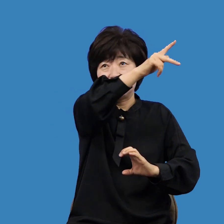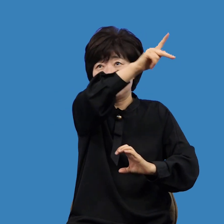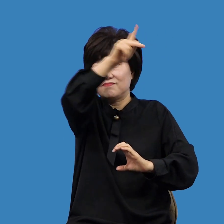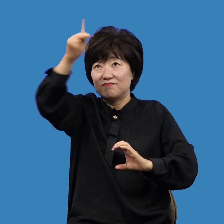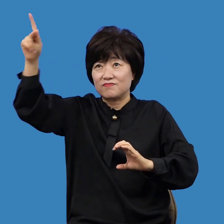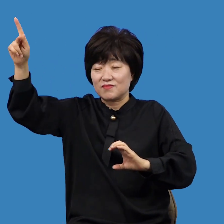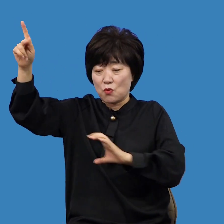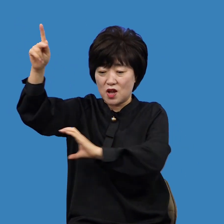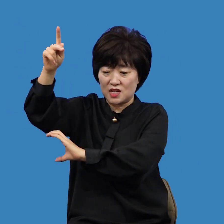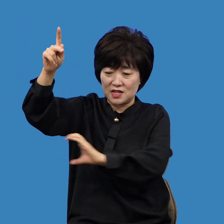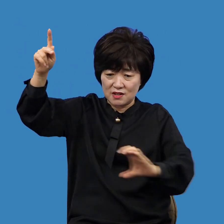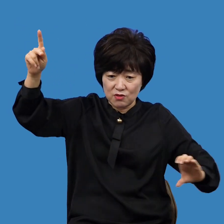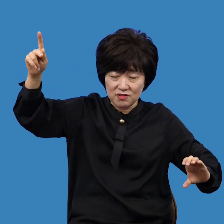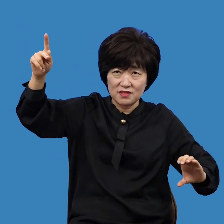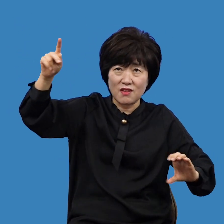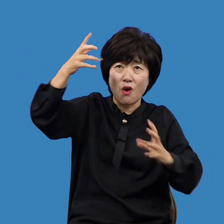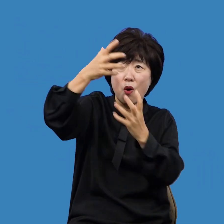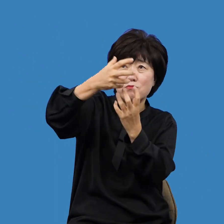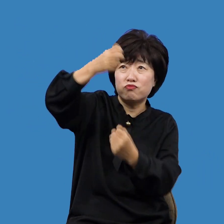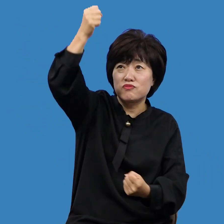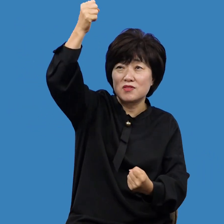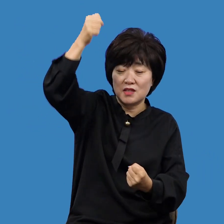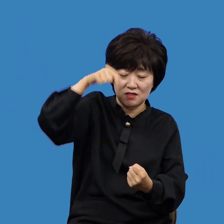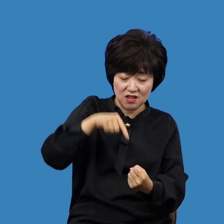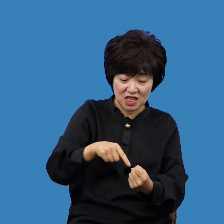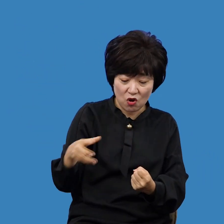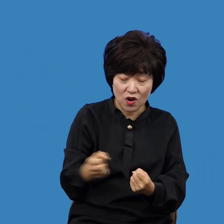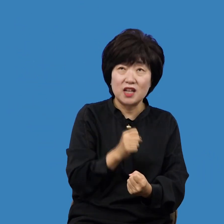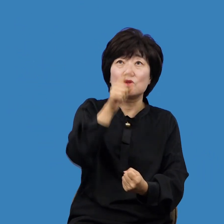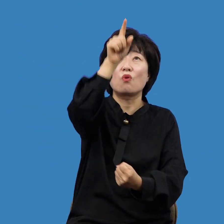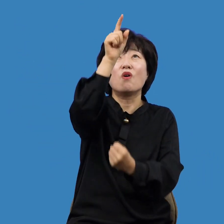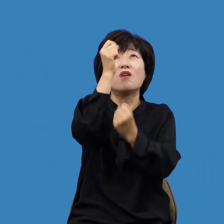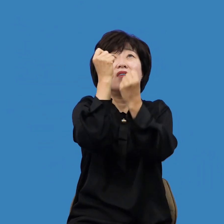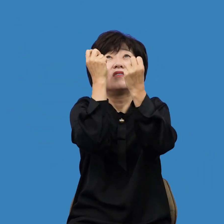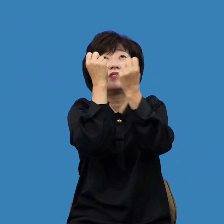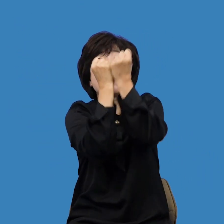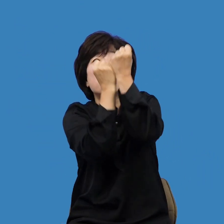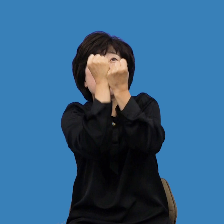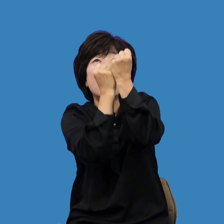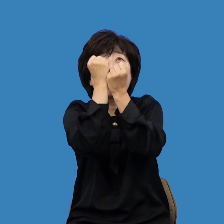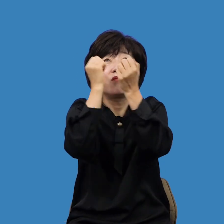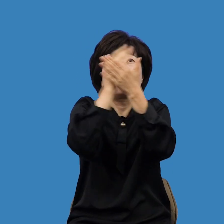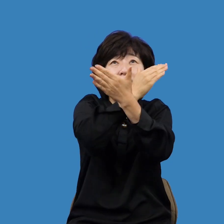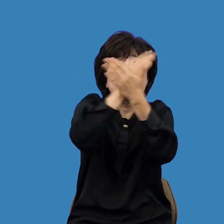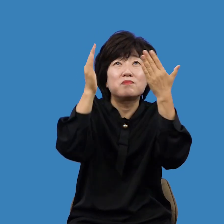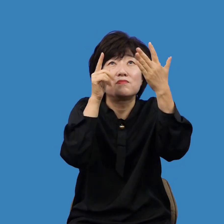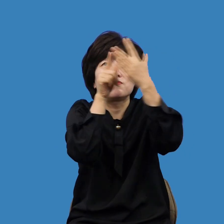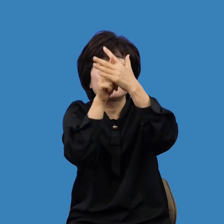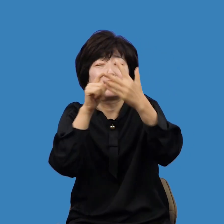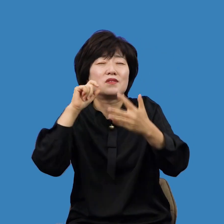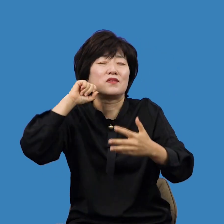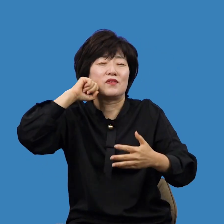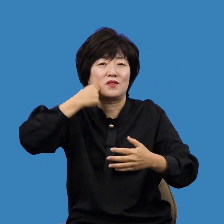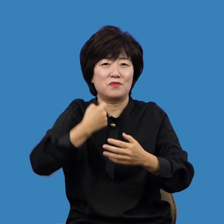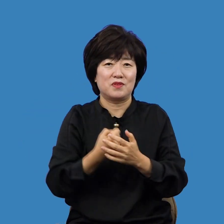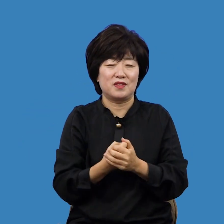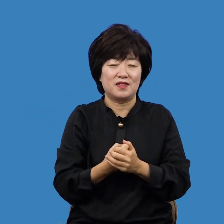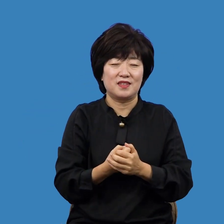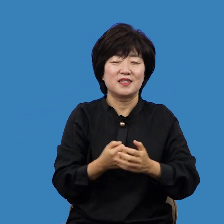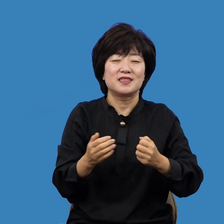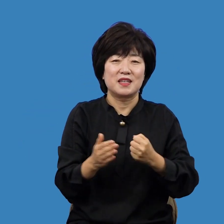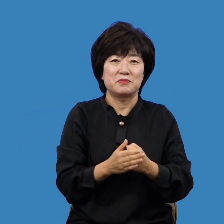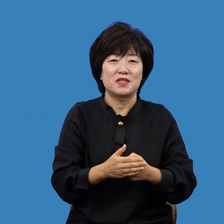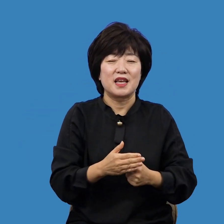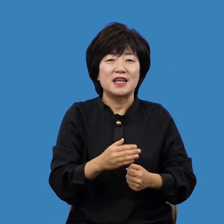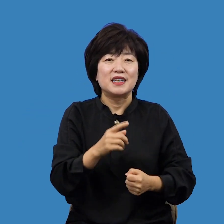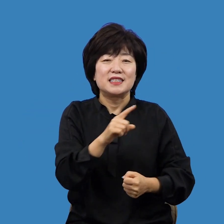여기에 원리만 가지고 이쪽 거를 이해할 수도 없고 설명할 수도 없다는 거예요. 그래서 하나님께서 우리에게 가장 먼저 요구하신 게 뭐예요? 아브라함 하나님의 백성을